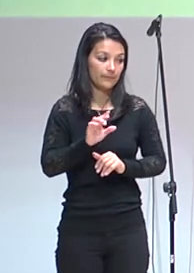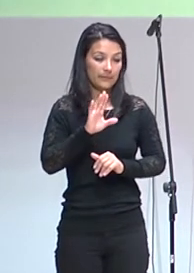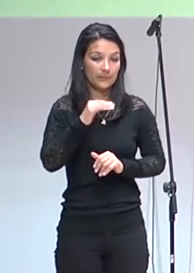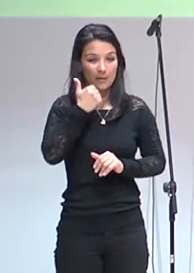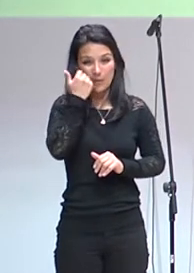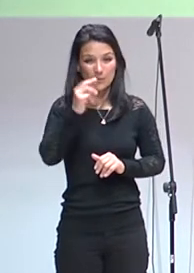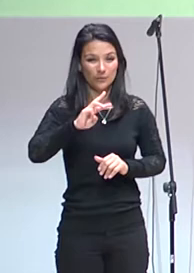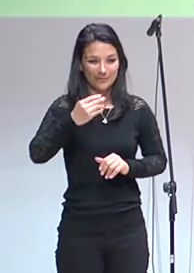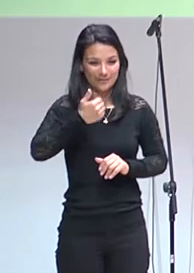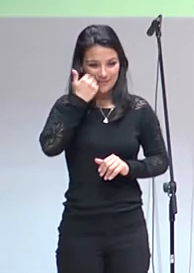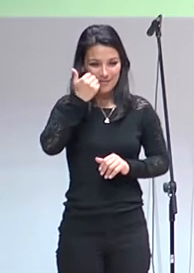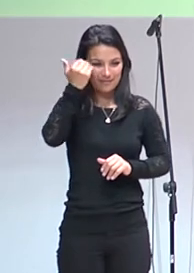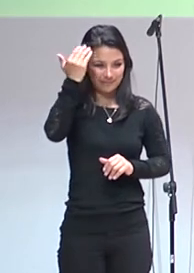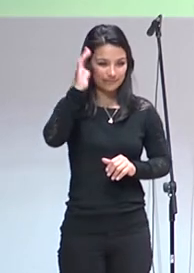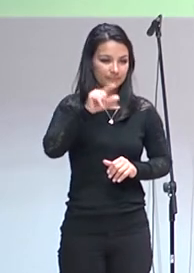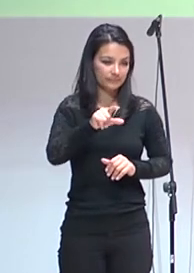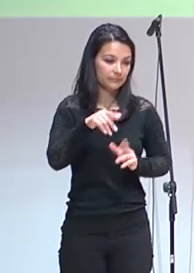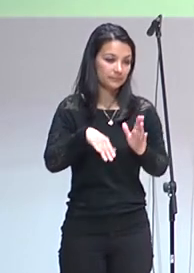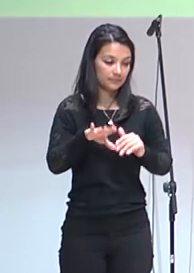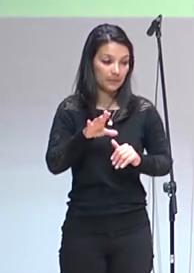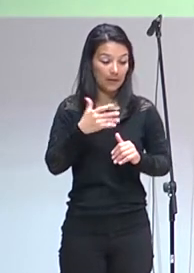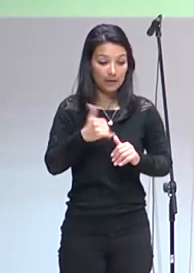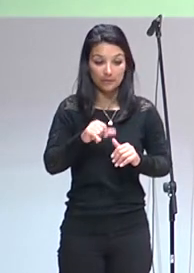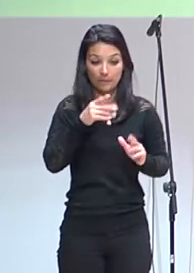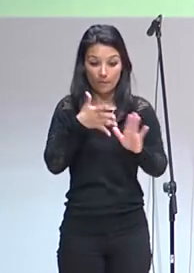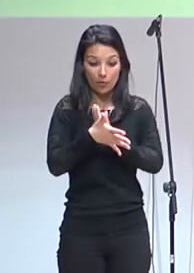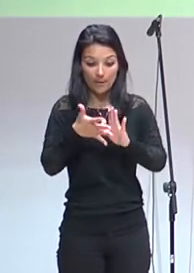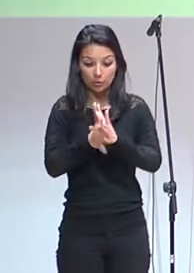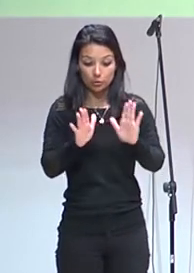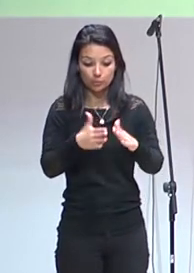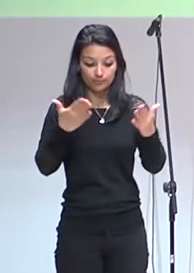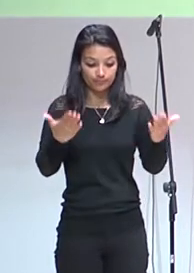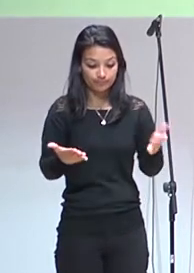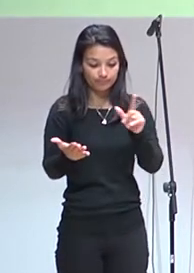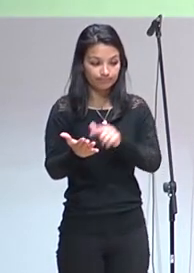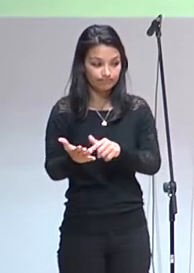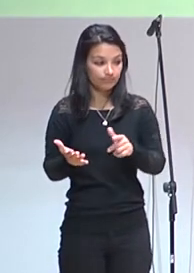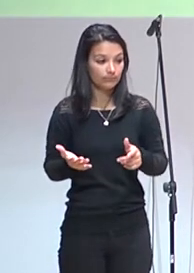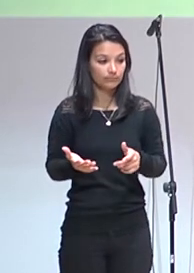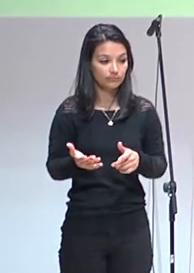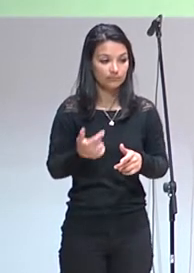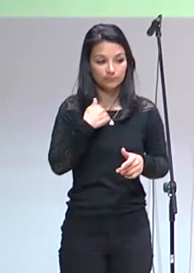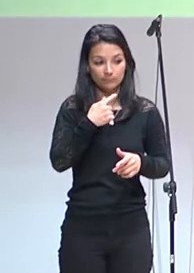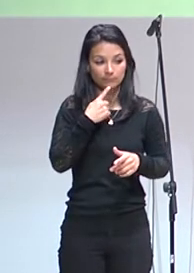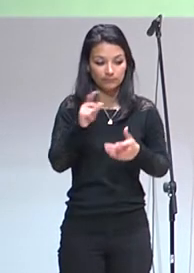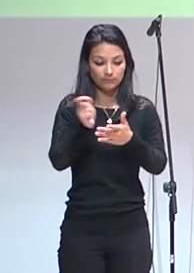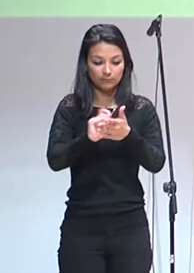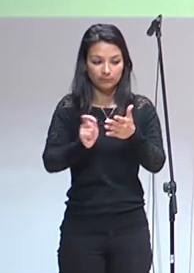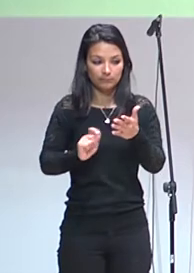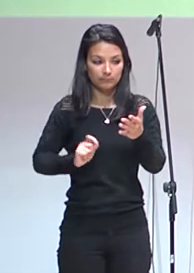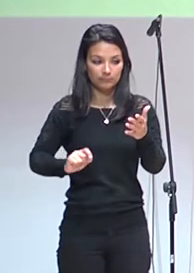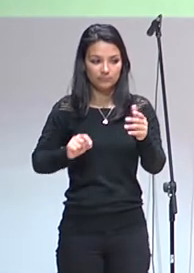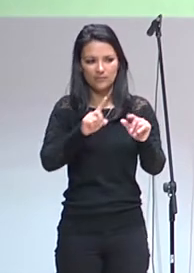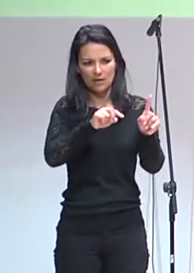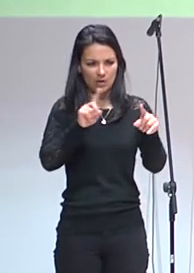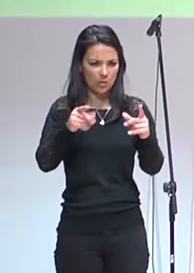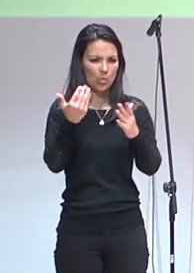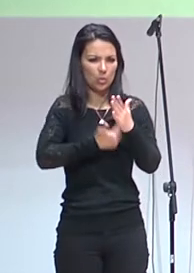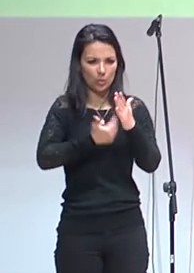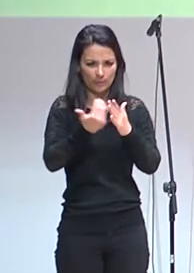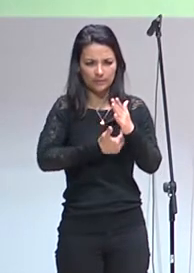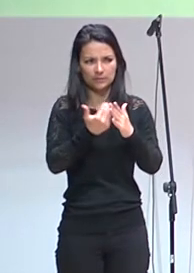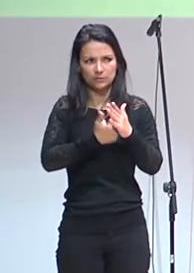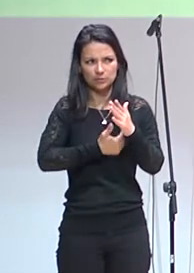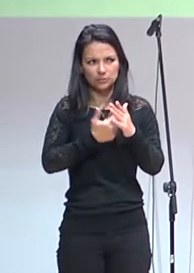edad. Al confrontar esa información que estaba publicada en gacetas, que estaba publicada incluso en algunos documentos del